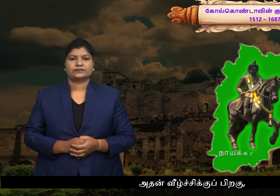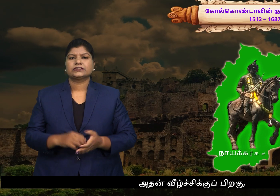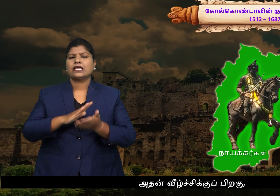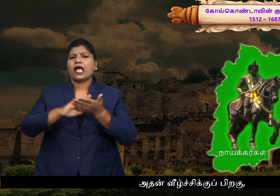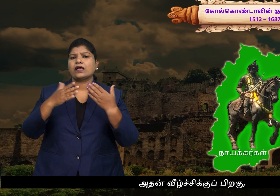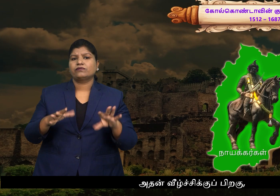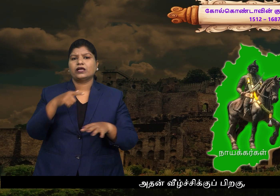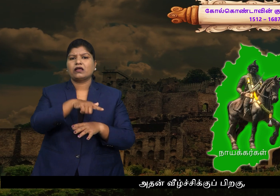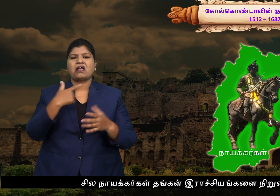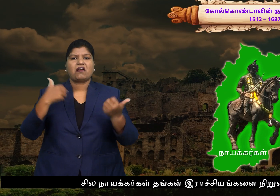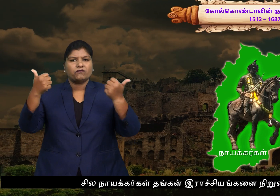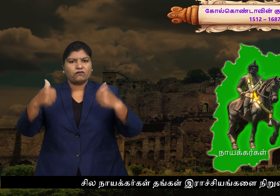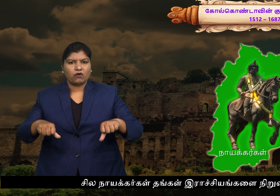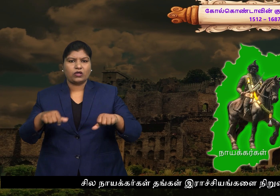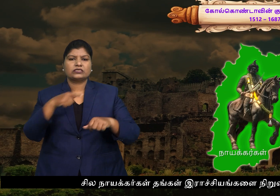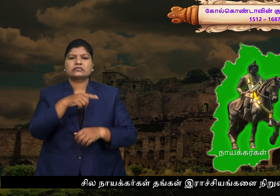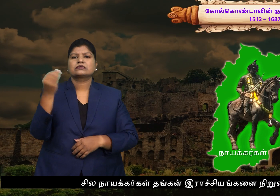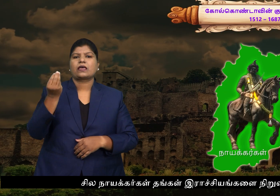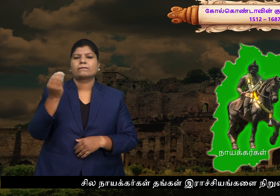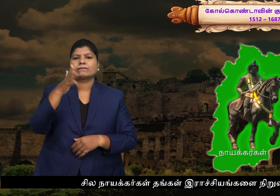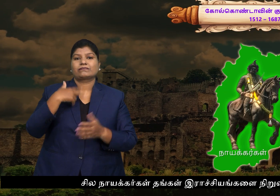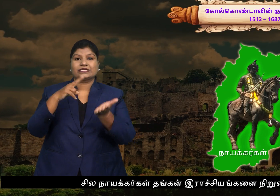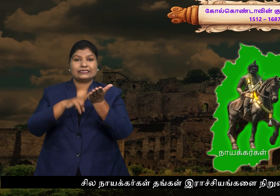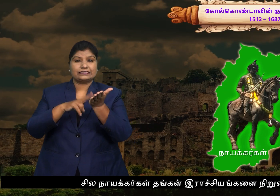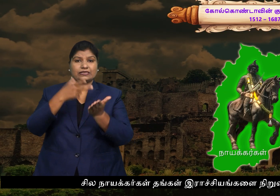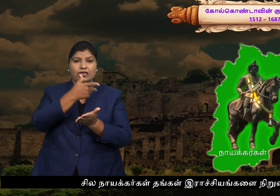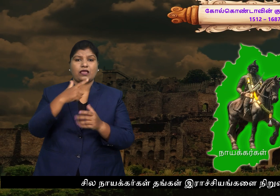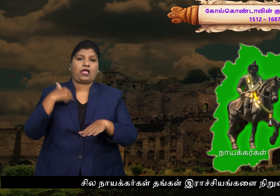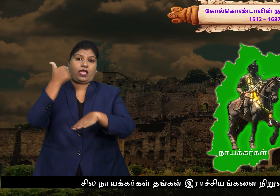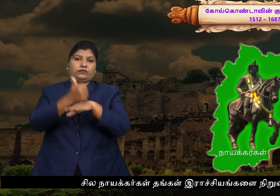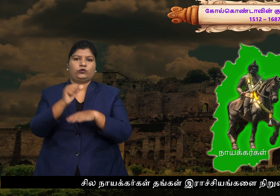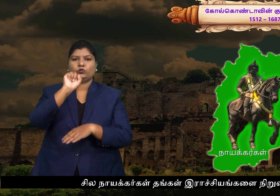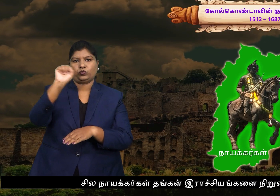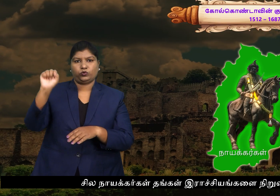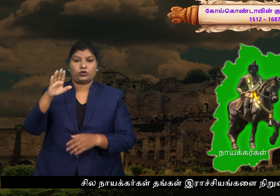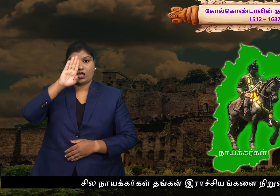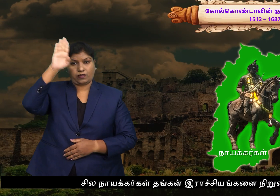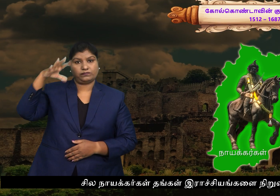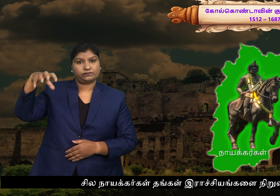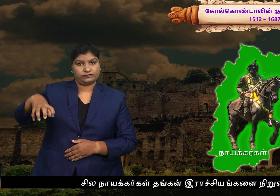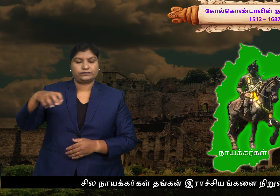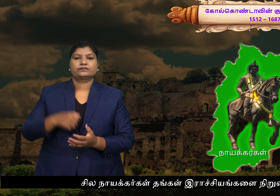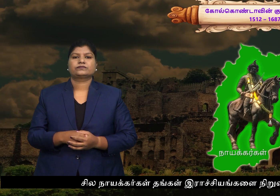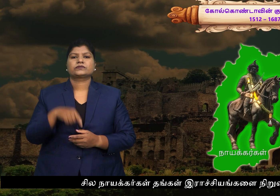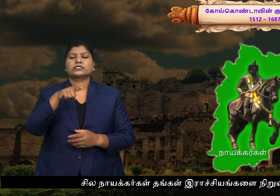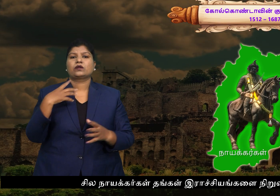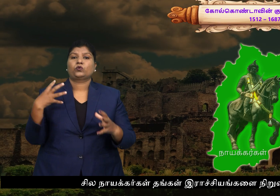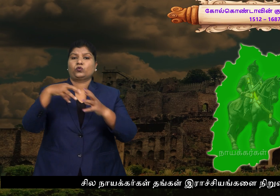அதன் வீழ்ச்சிக்கு பிறகு சில நாயக்கர்கள் தங்கள் ராஜ்யங்களை நிறுவினர்.